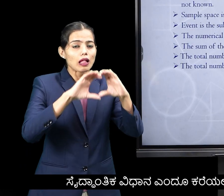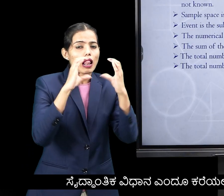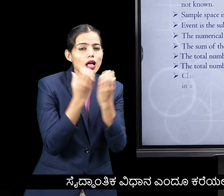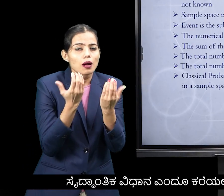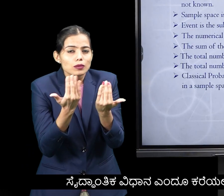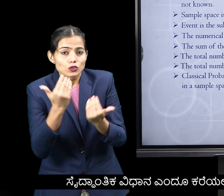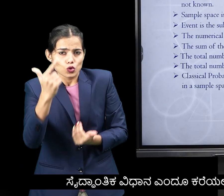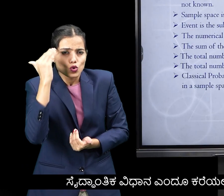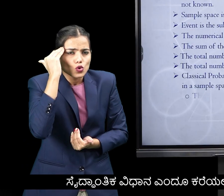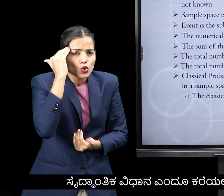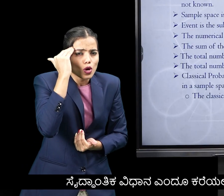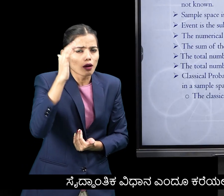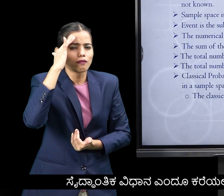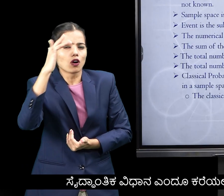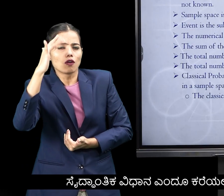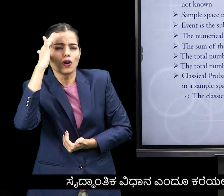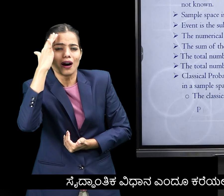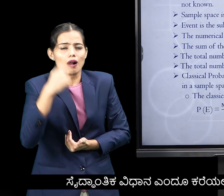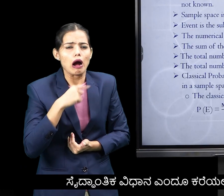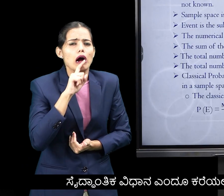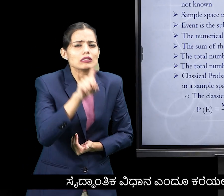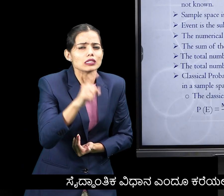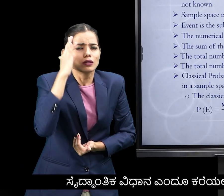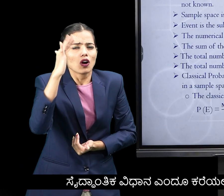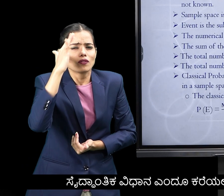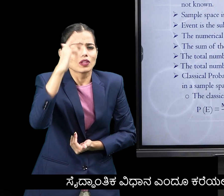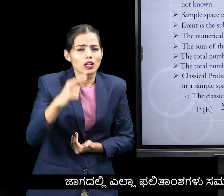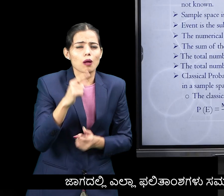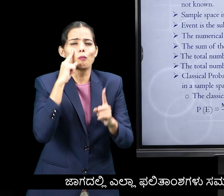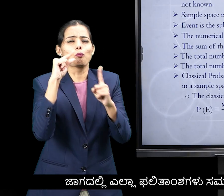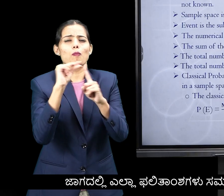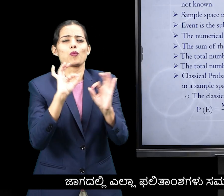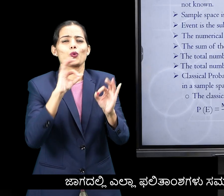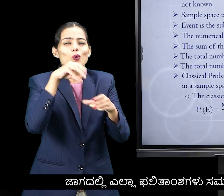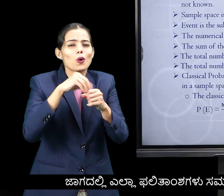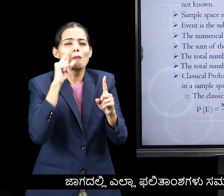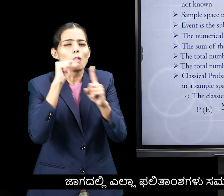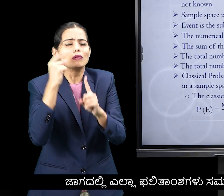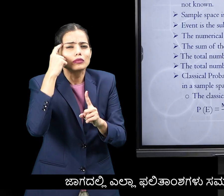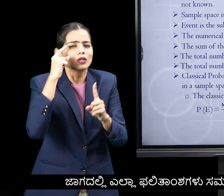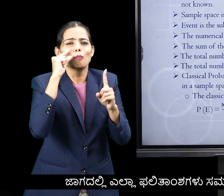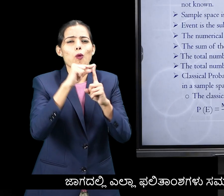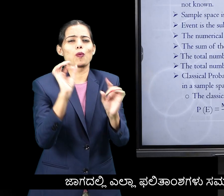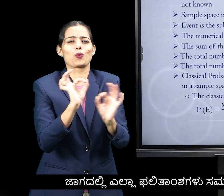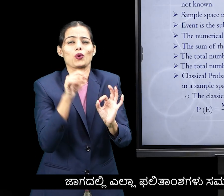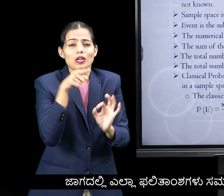ಸೈದ್ಧಾಂತಿಕ ವಿಧಾನ ಎಂದು ಕರೆಯಲ್ಪಡುವ ಶಾಸ್ತ್ರೀಯ ಸಂಭವನೀಯತೆ ಮಾದರಿ ಜಾಗದಲ್ಲಿ ಎಲ್ಲಾ ಫಲಿತಾಂಶಗಳು ಸಮಾನವಾಗಿ ಸಾಧ್ಯತೆ ಇದೆ ಎಂದು